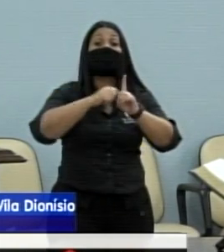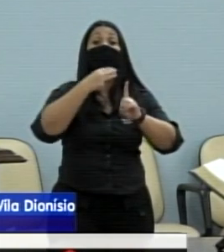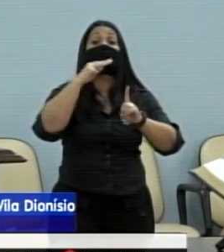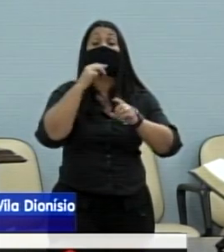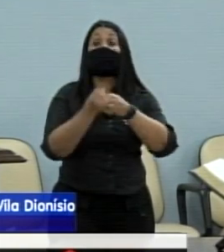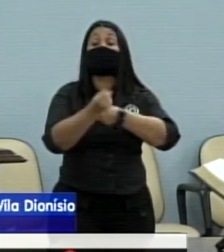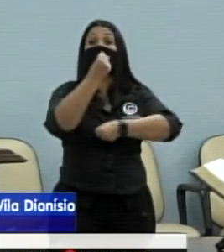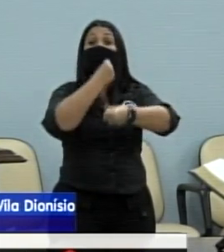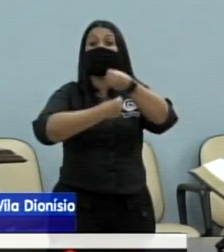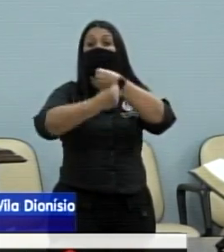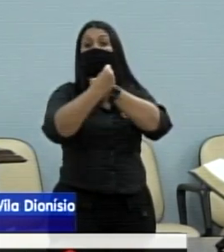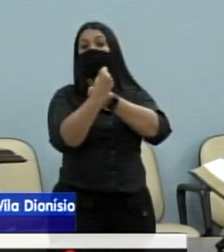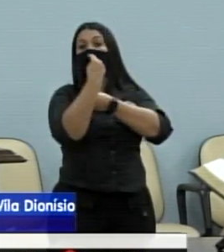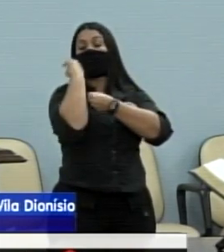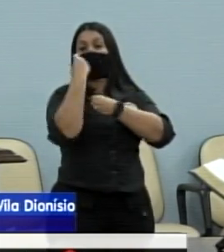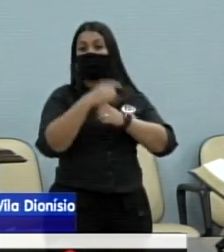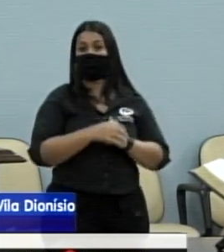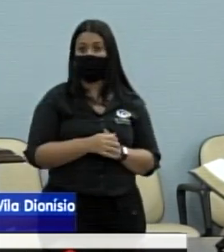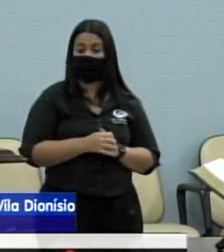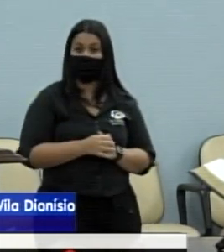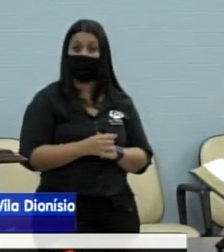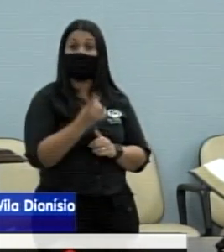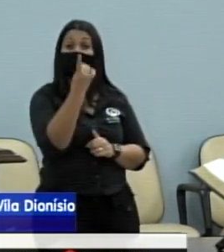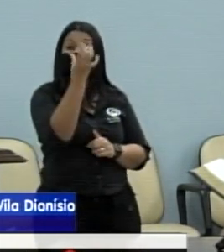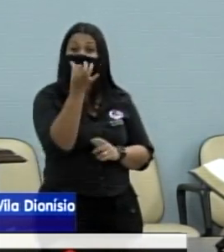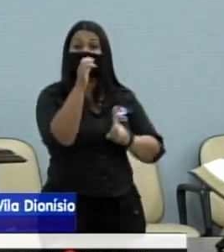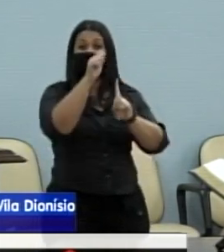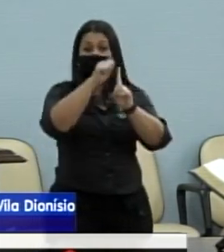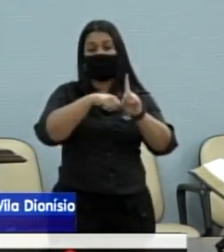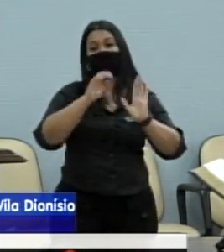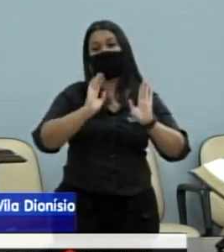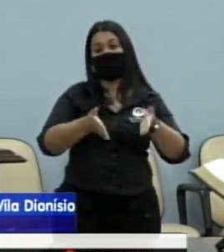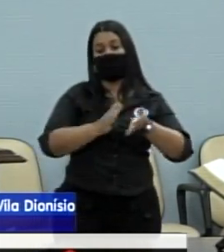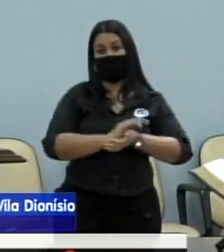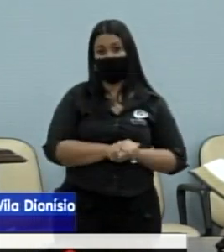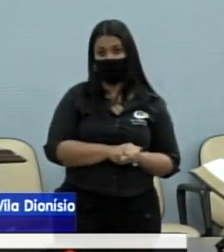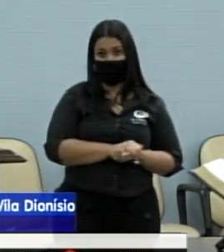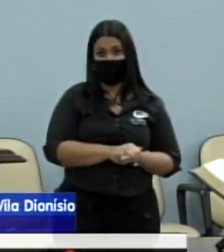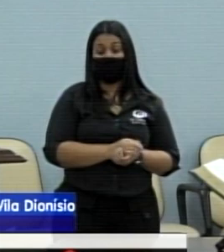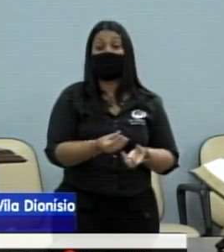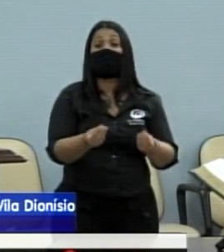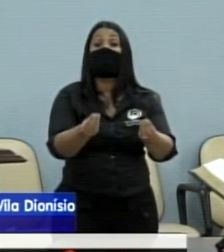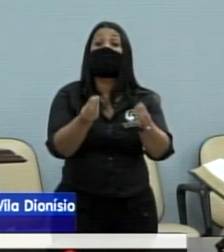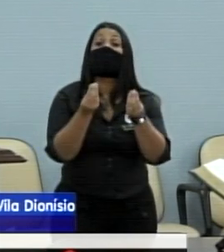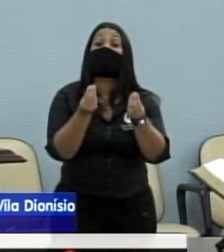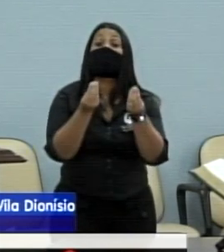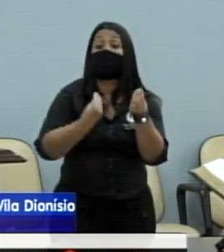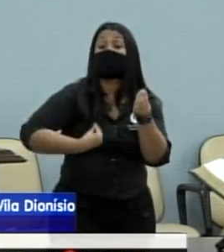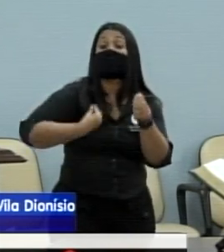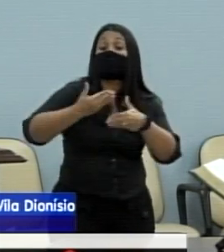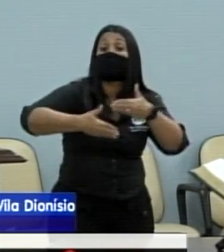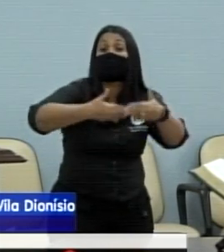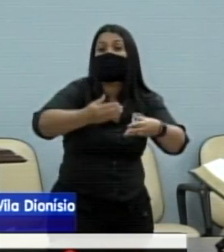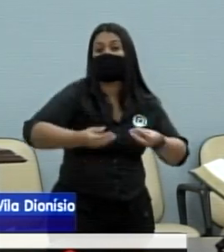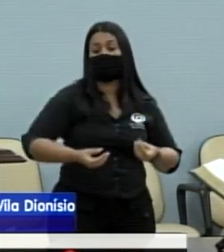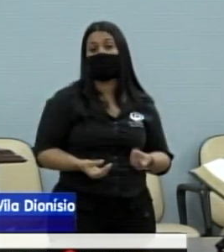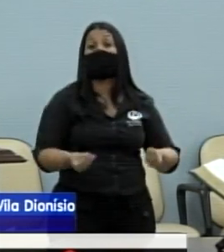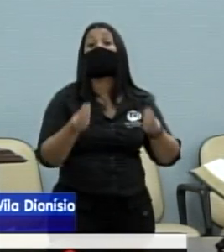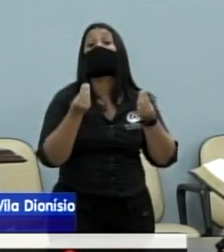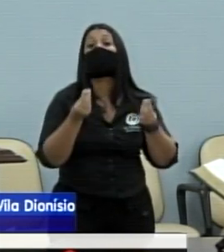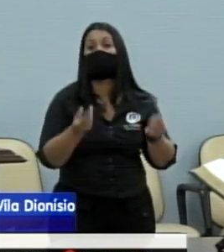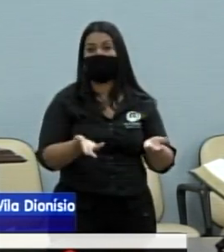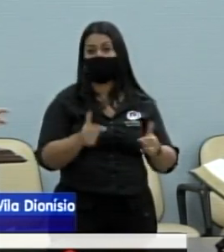passado. Isso tem 16 meses. Sabe, como é que você quer que sobrevive? Como é que você quer que